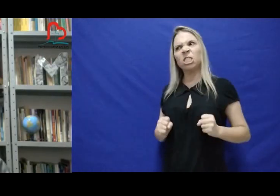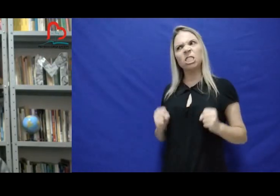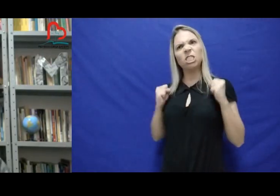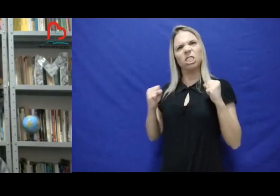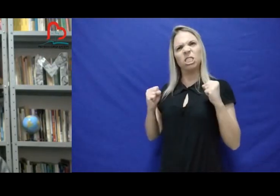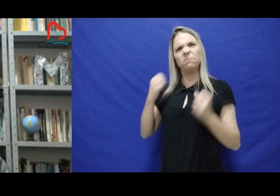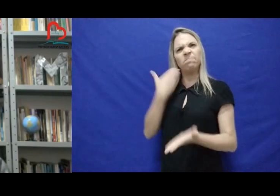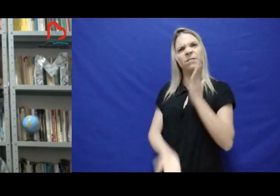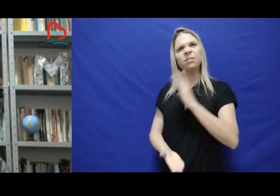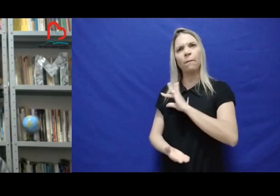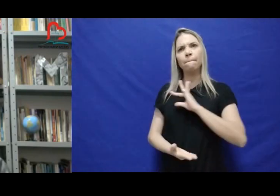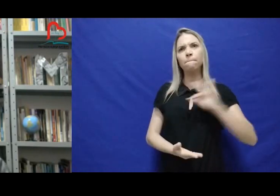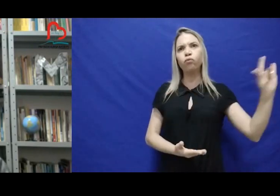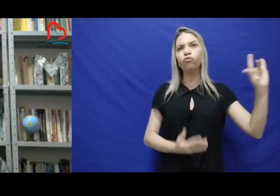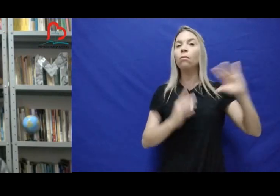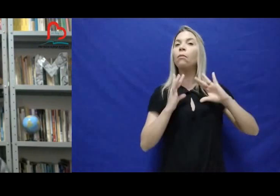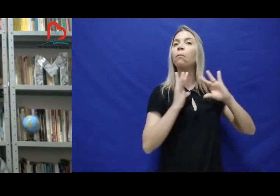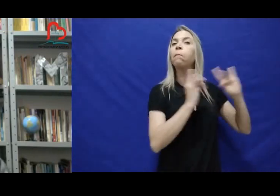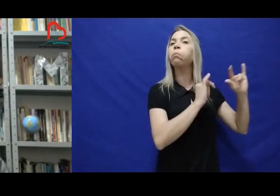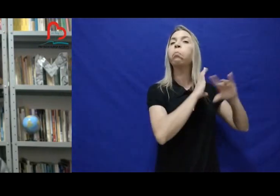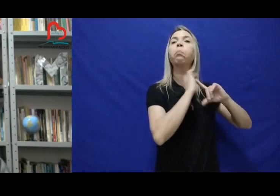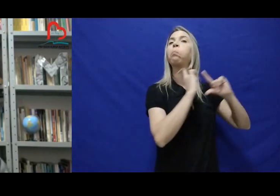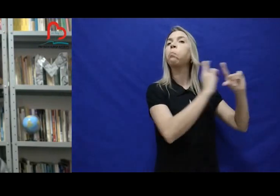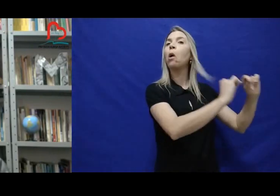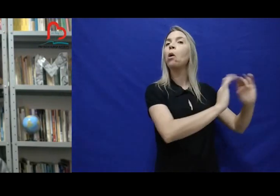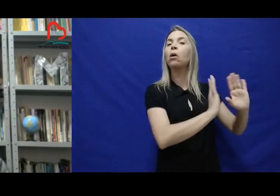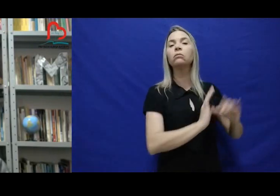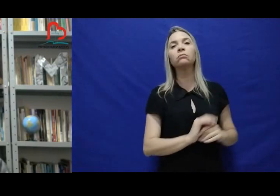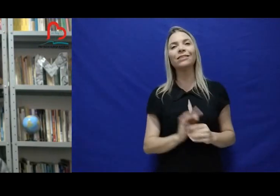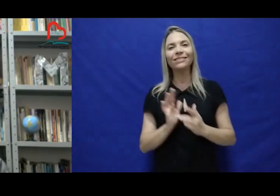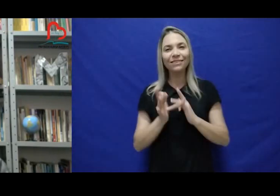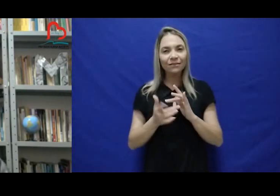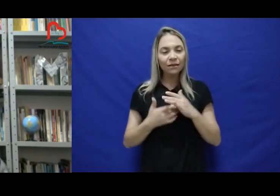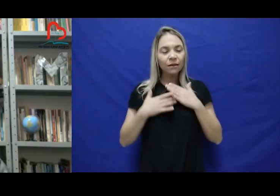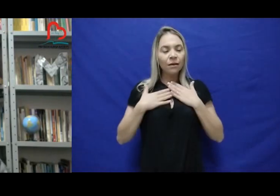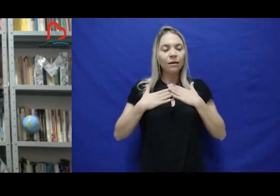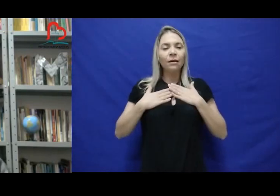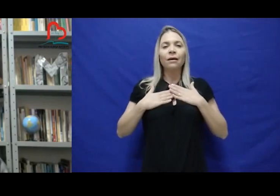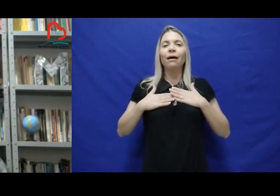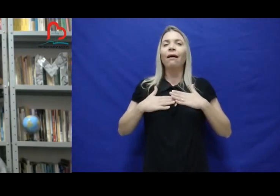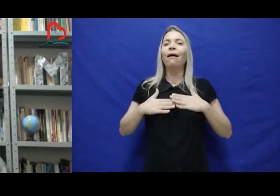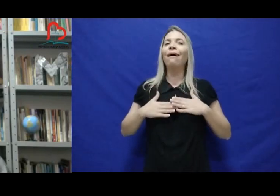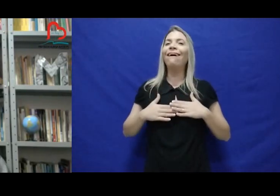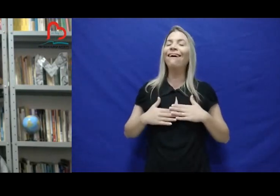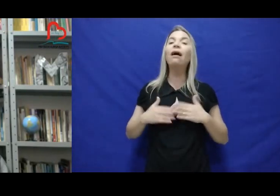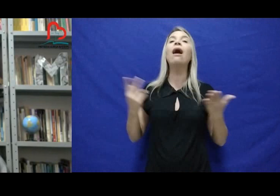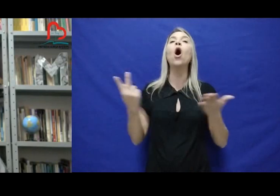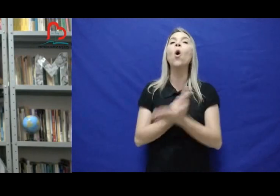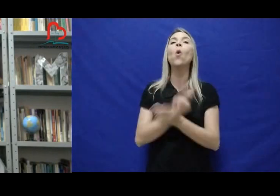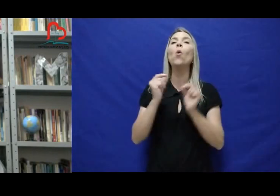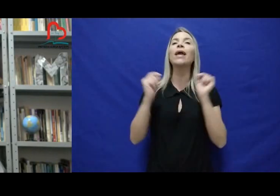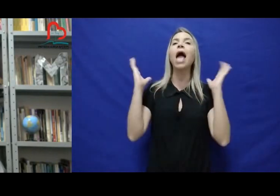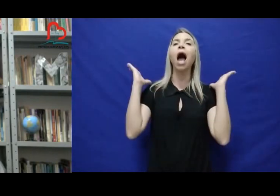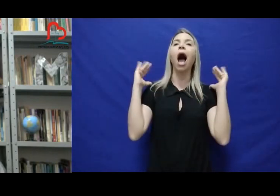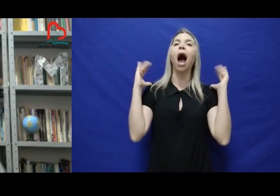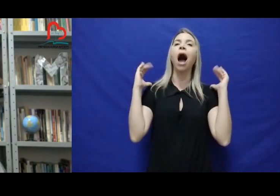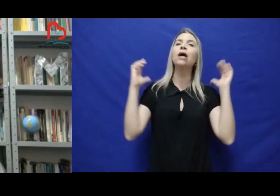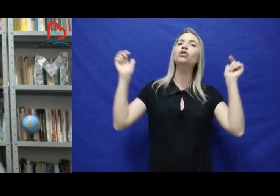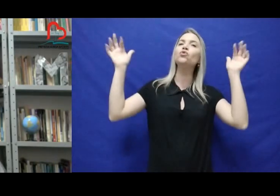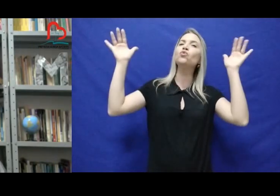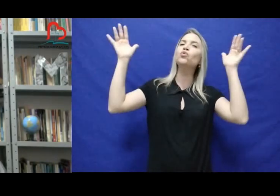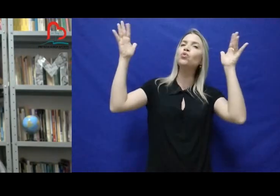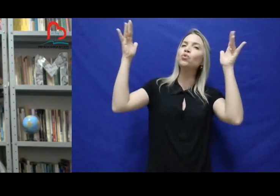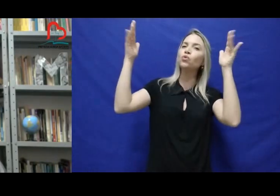certo, vieram anjos de Deus e serviram o Senhor Jesus. Jesus estava plenamente